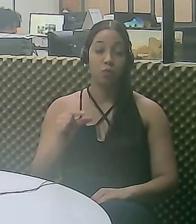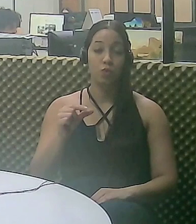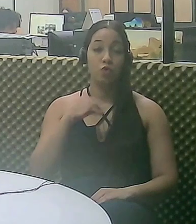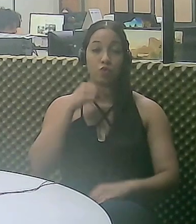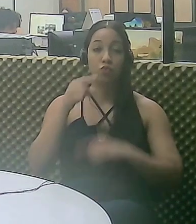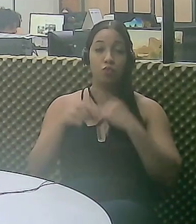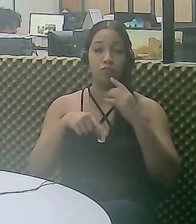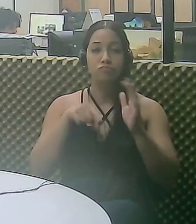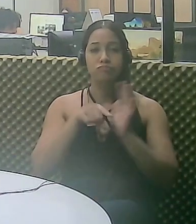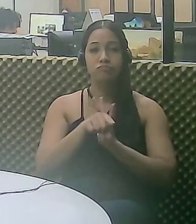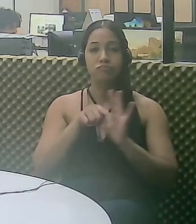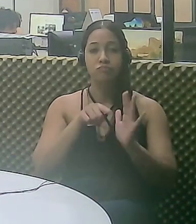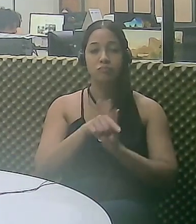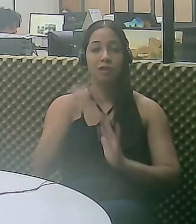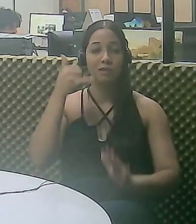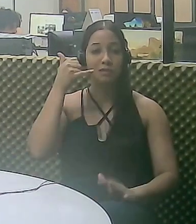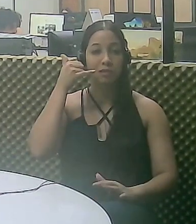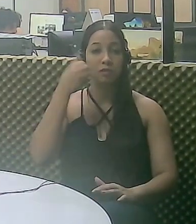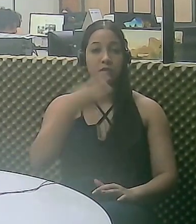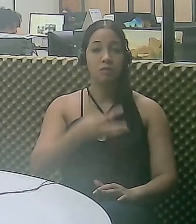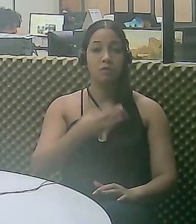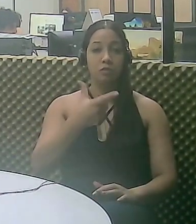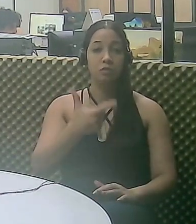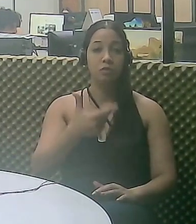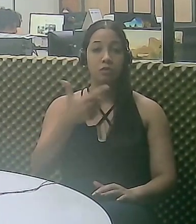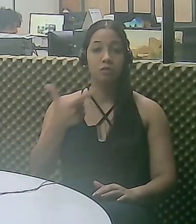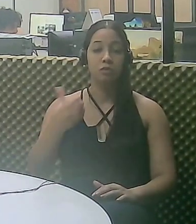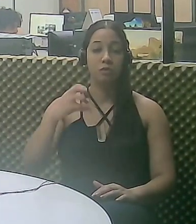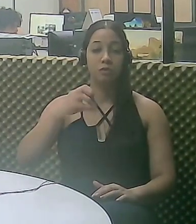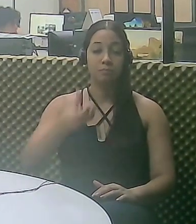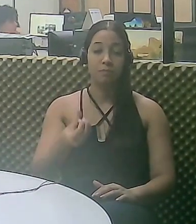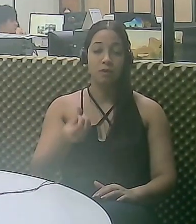Dúvidas podem ser tiradas pelo telefone